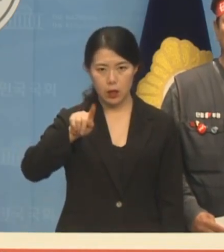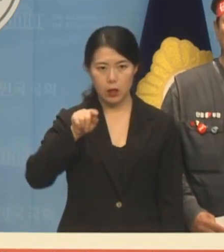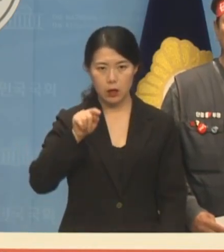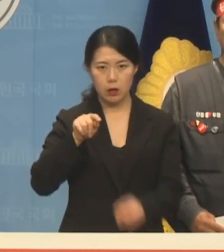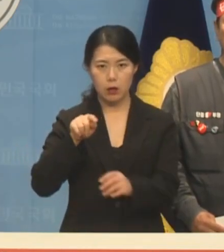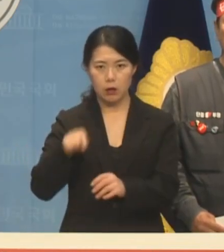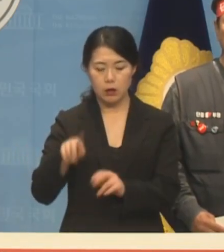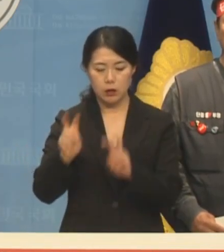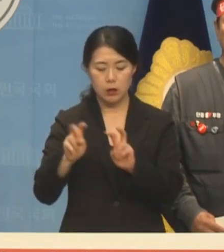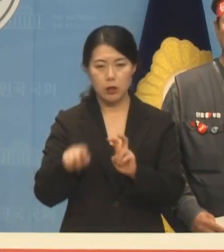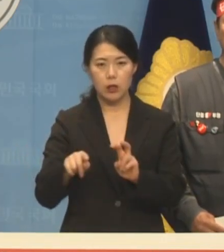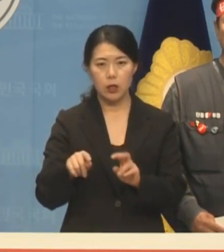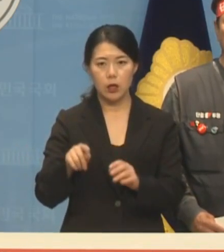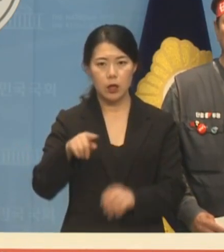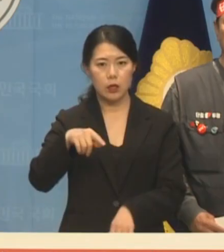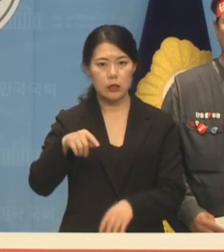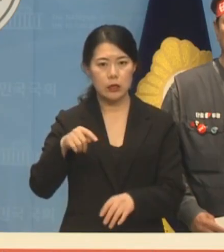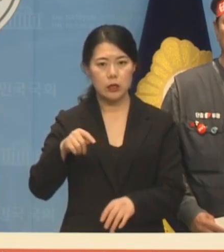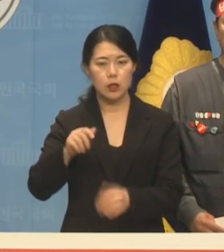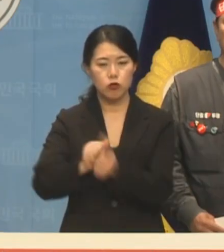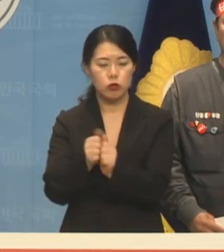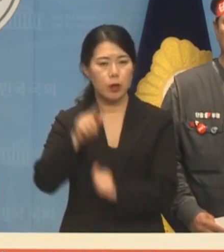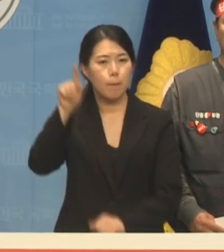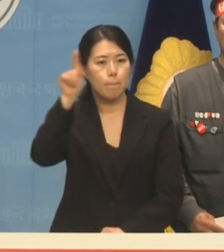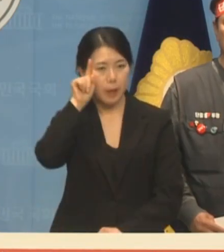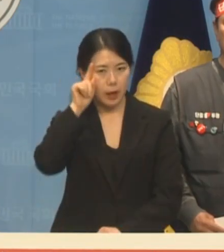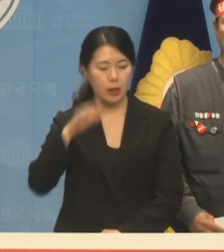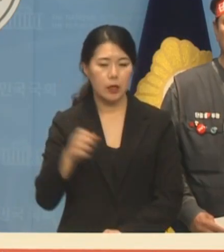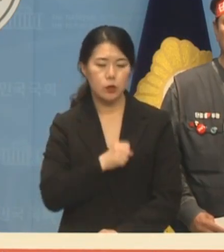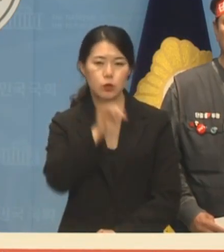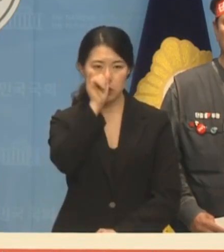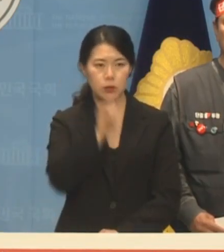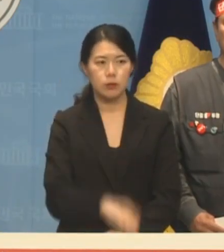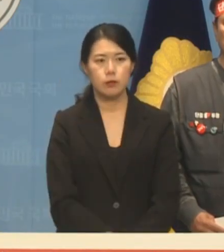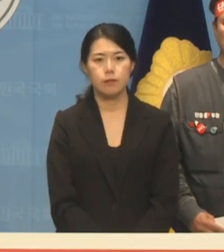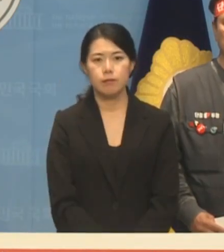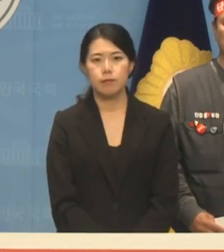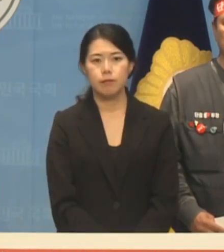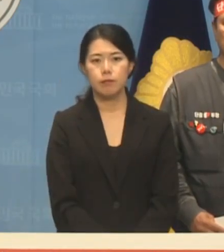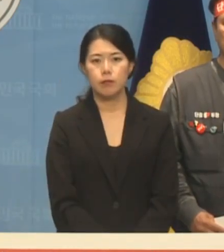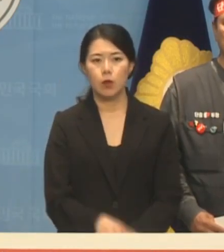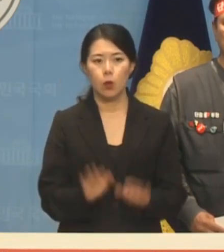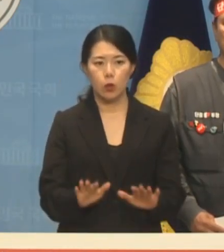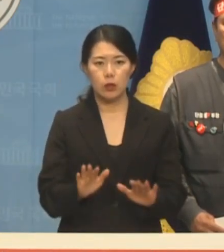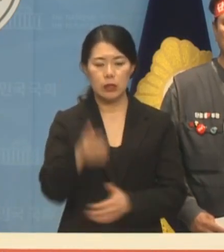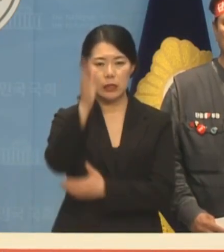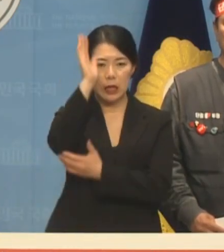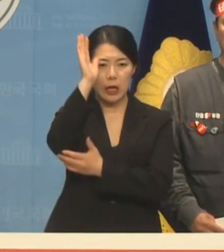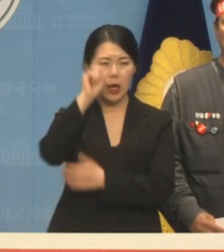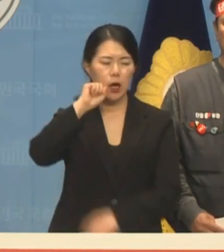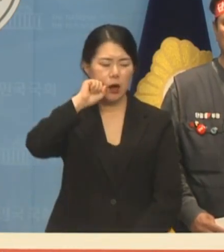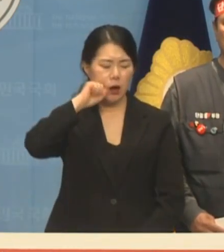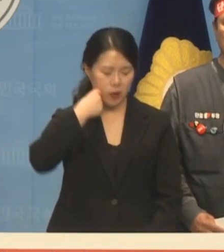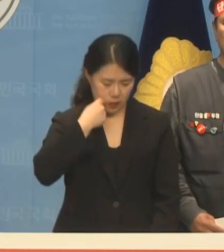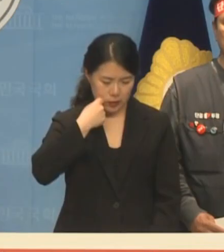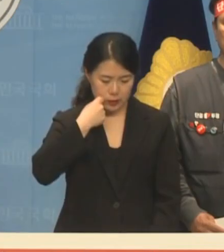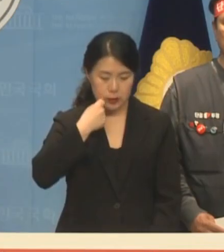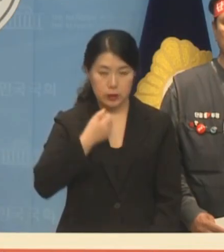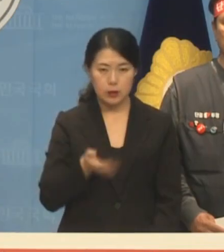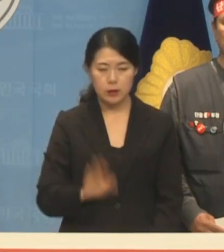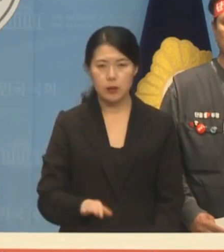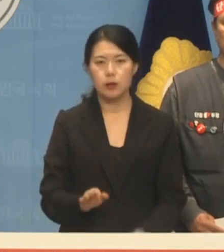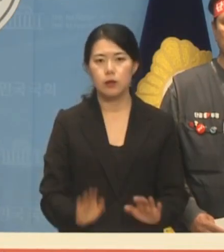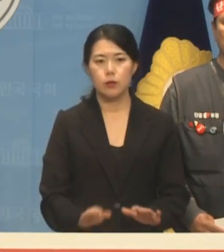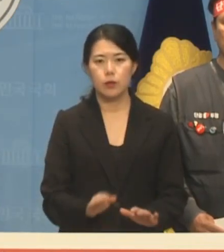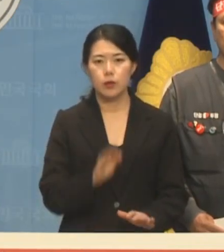아사히카세이사가 100% 지분을 갖고 있는 일본 회사이기도 합니다. 오늘 어렵게 기자회견을 하는 분들은